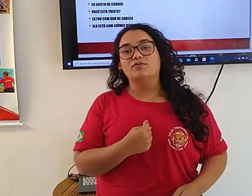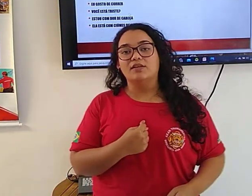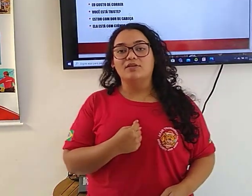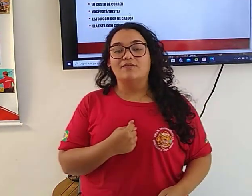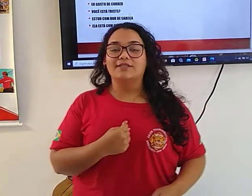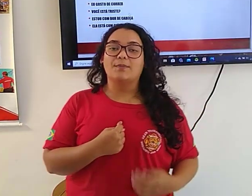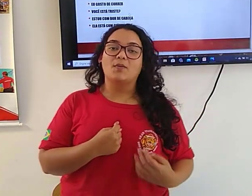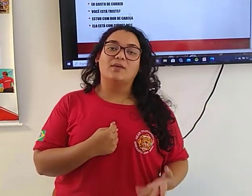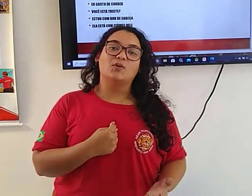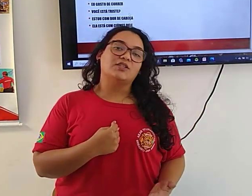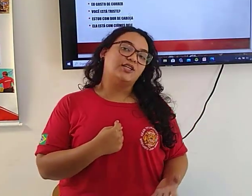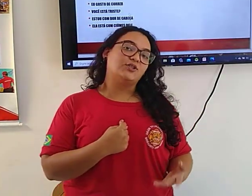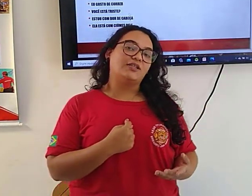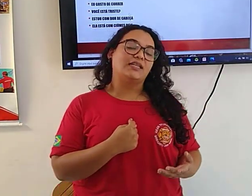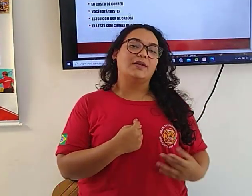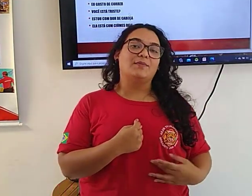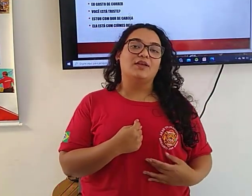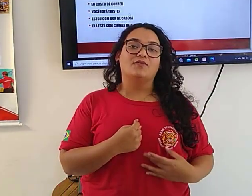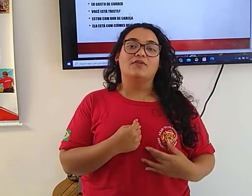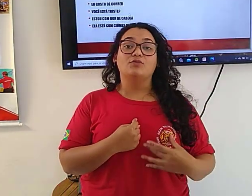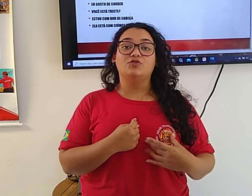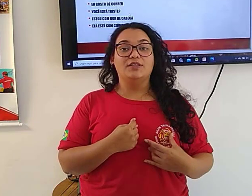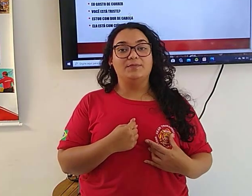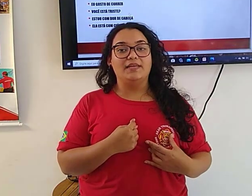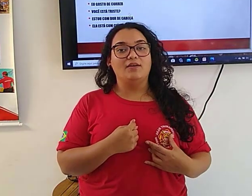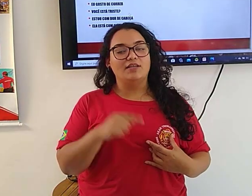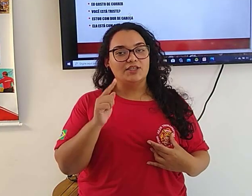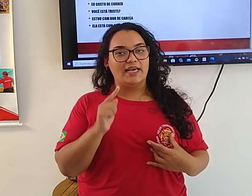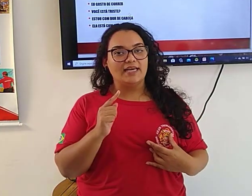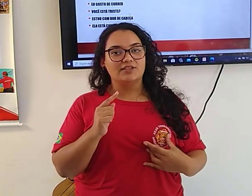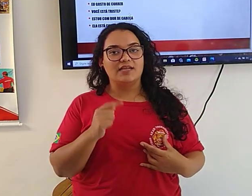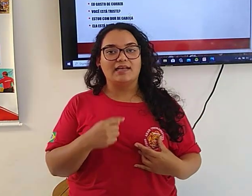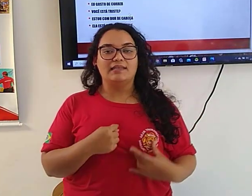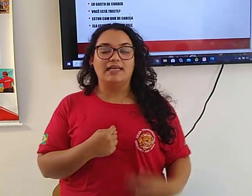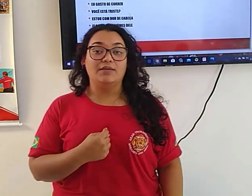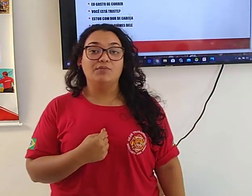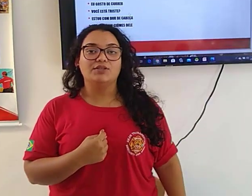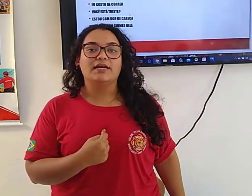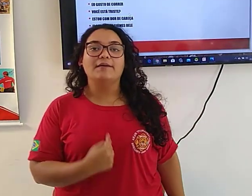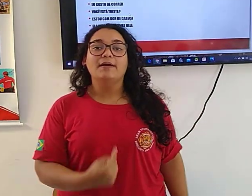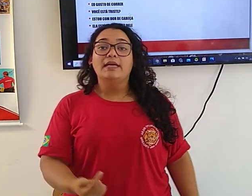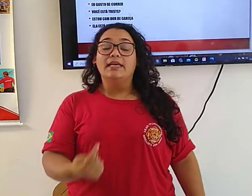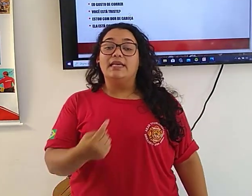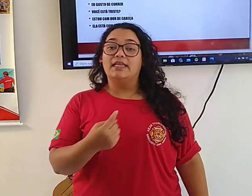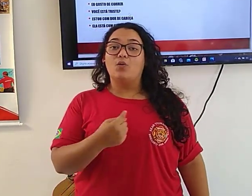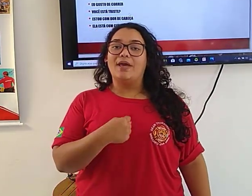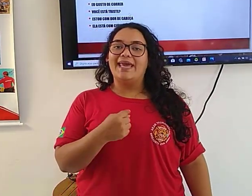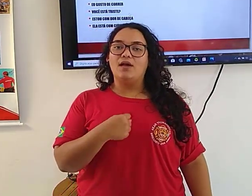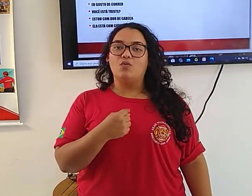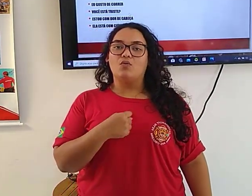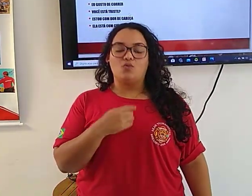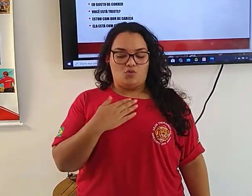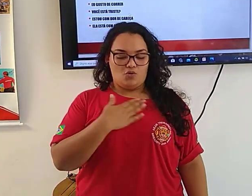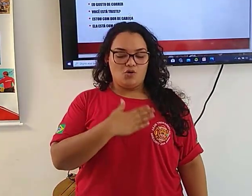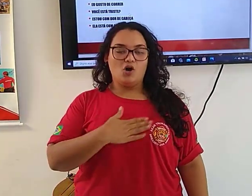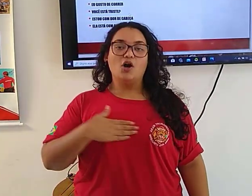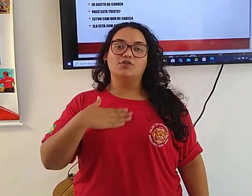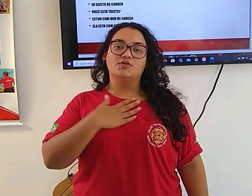toda vez que a palma da mão está direcionada para mim, eu estou falando de mim. Olha as regras da Libras, tá? Então, eu